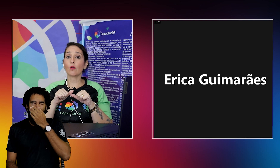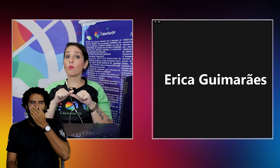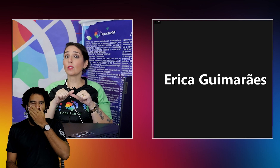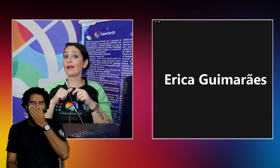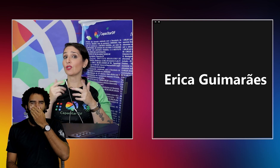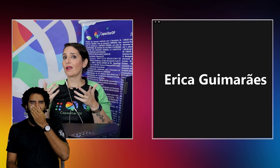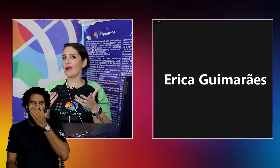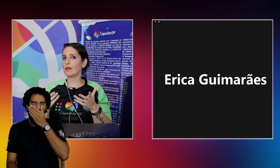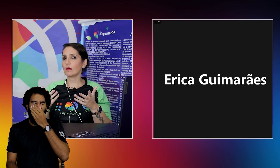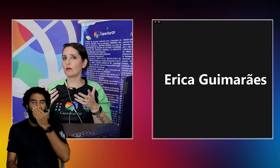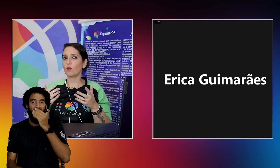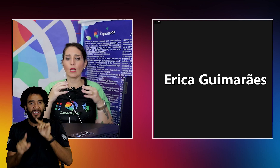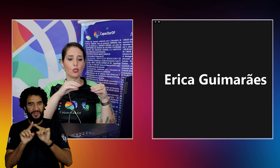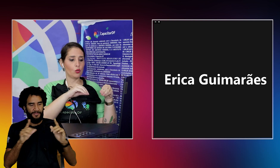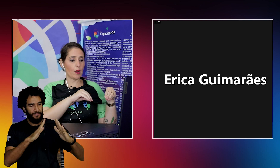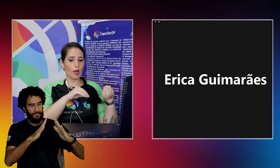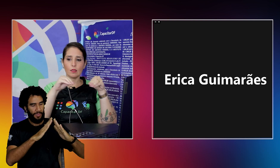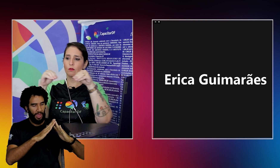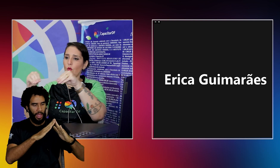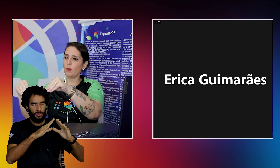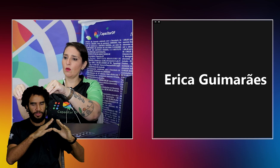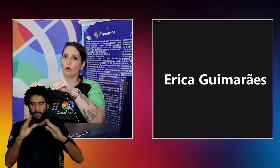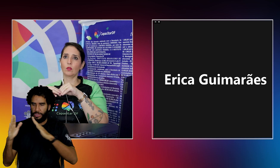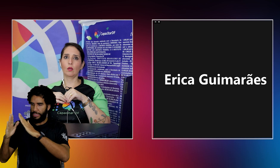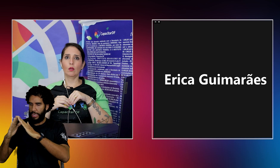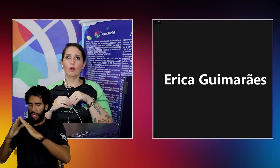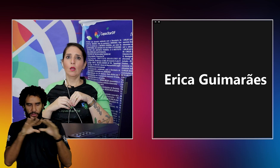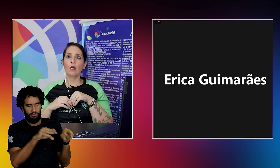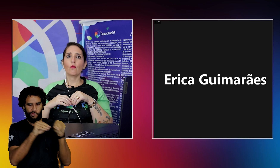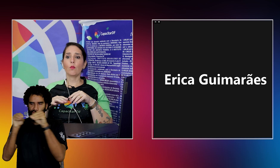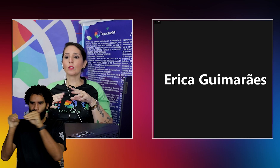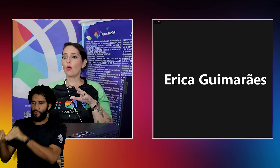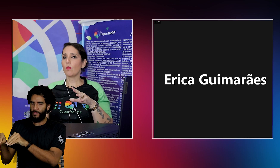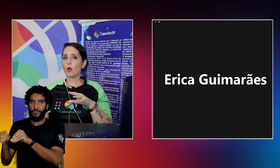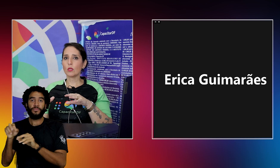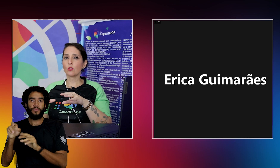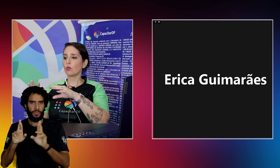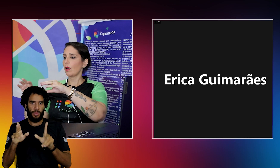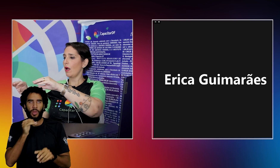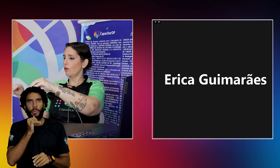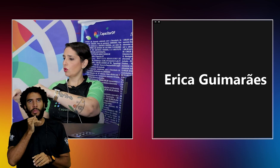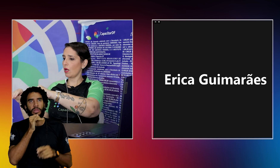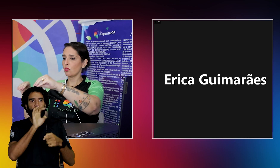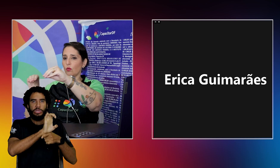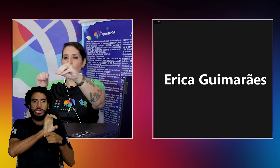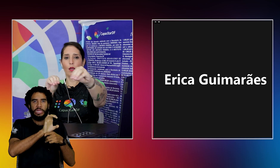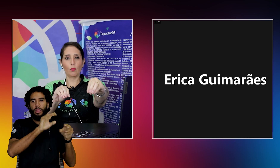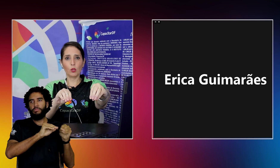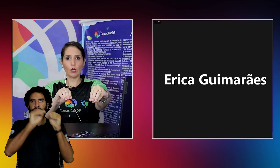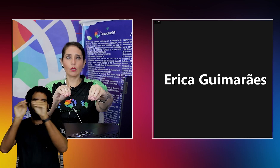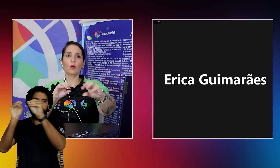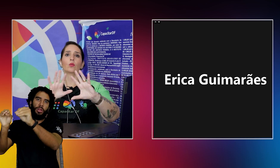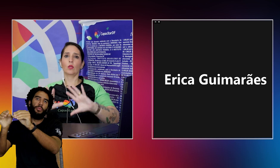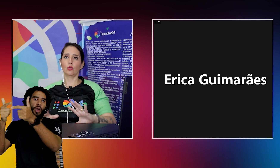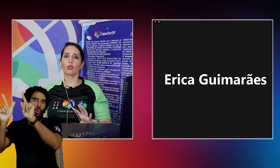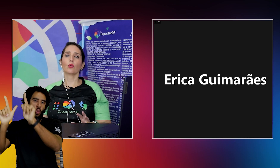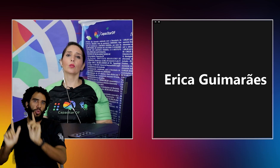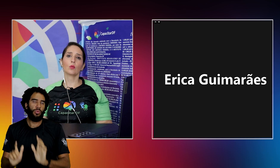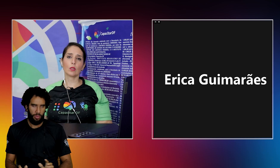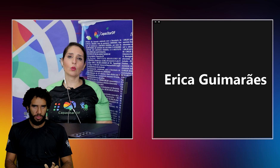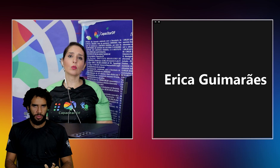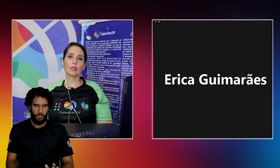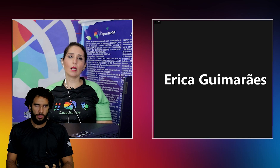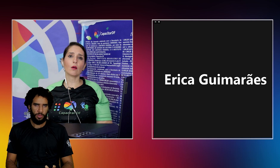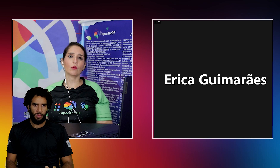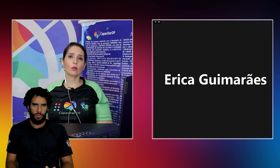falando que eu vou mudar de casa, vou sair de uma casa e vou para outra. Eu vou mudar alguma coisa de lugar, vou tirar de um lugar e vou botar em outro. Aí a gente